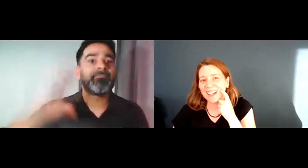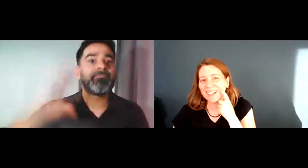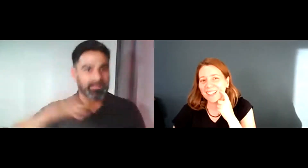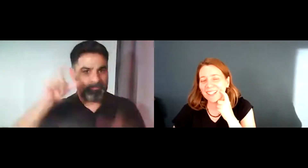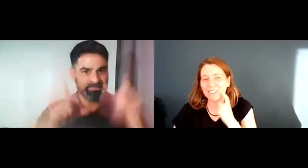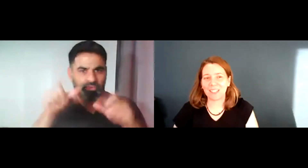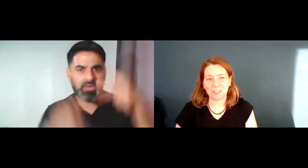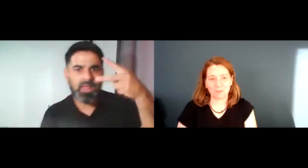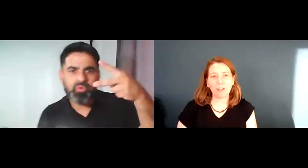Elvira.